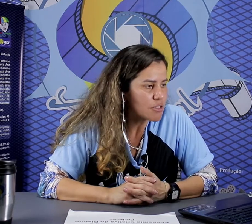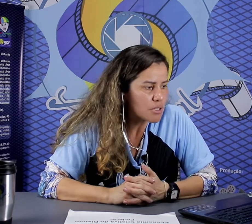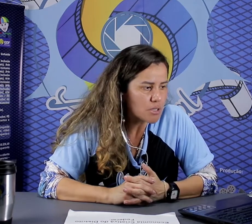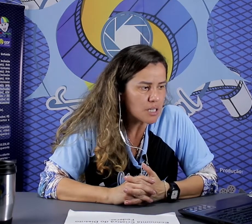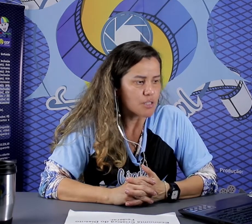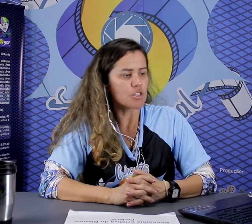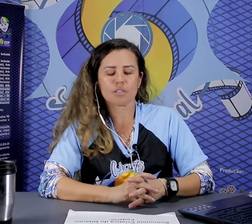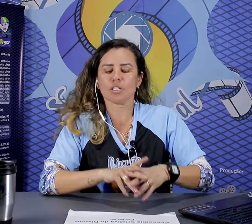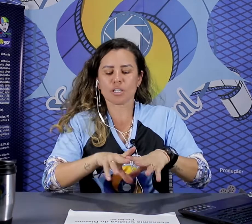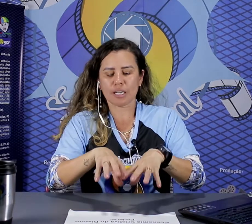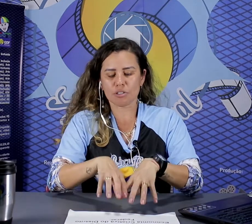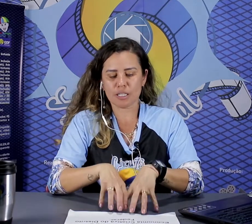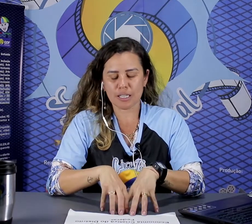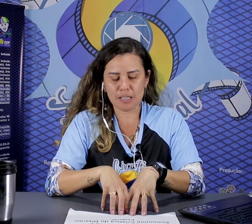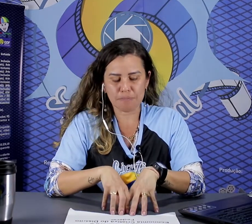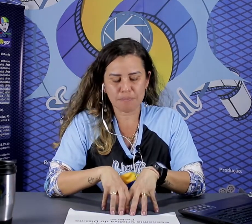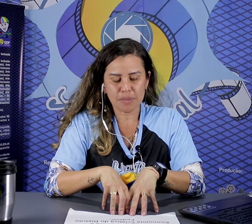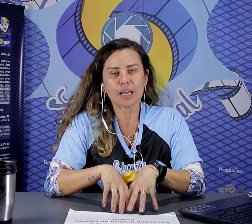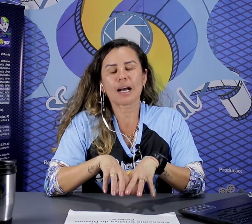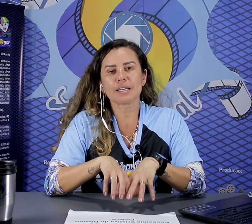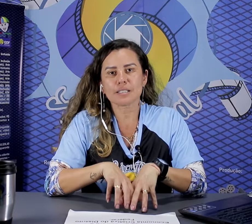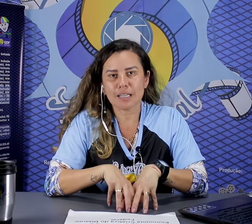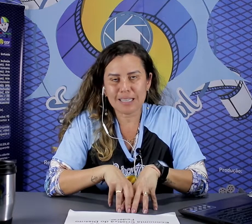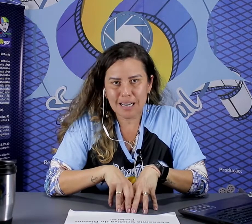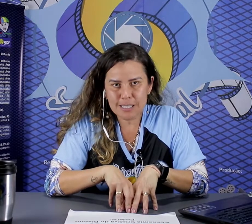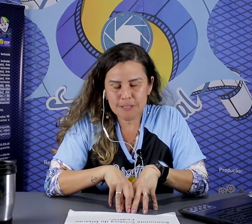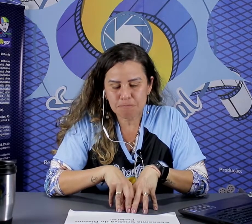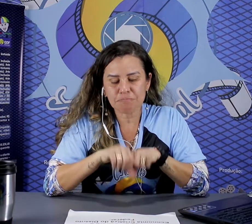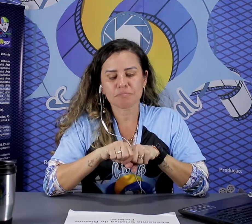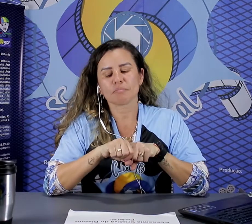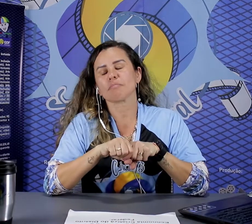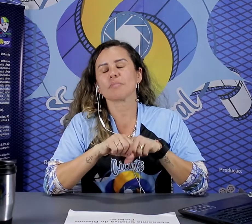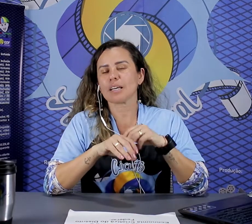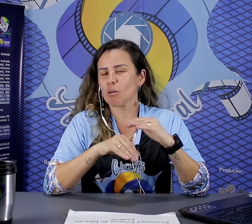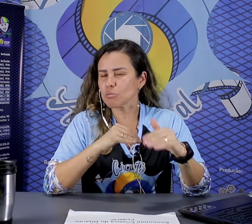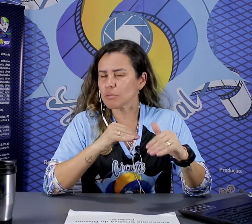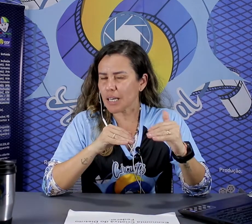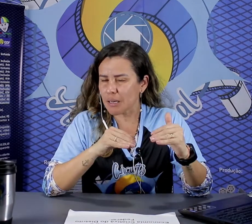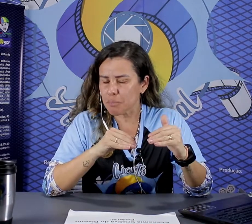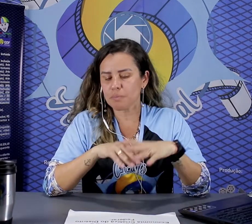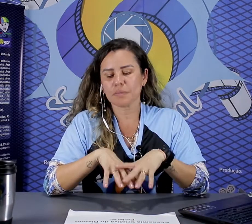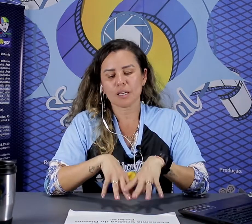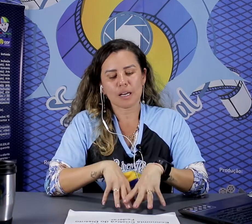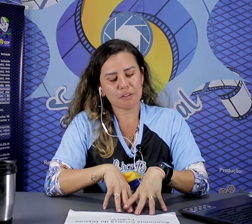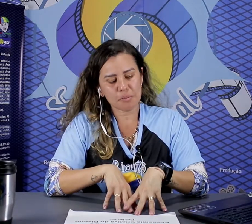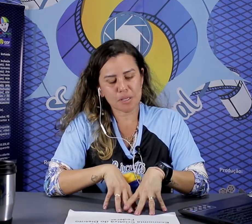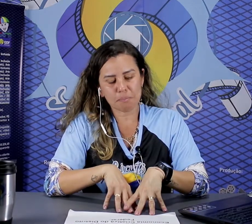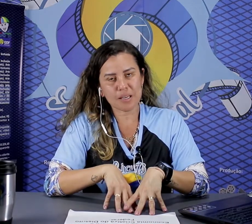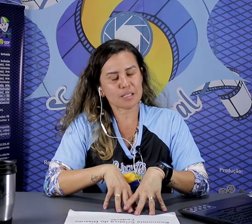o seguinte, a gente está querendo dizer que a criança, ela nasce, daqui a algum tempo, a família